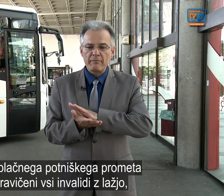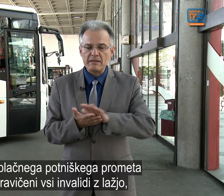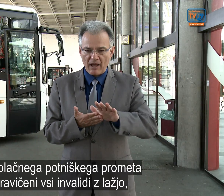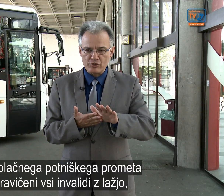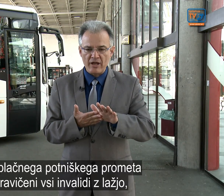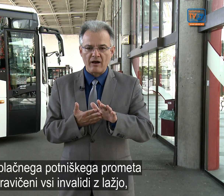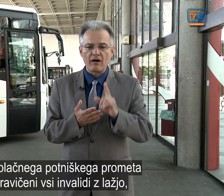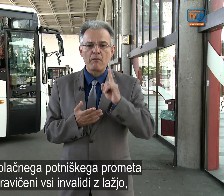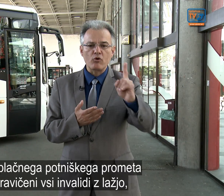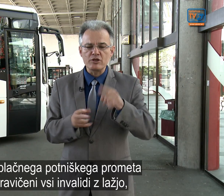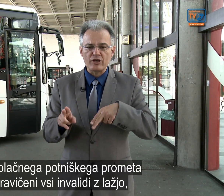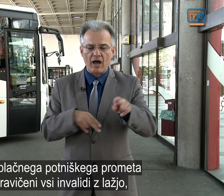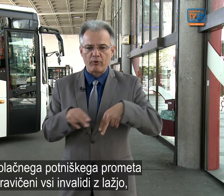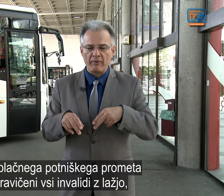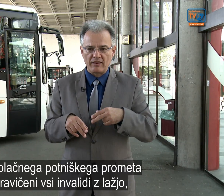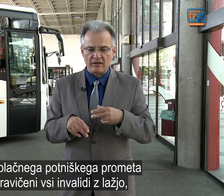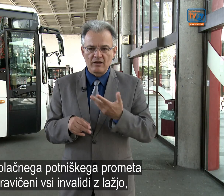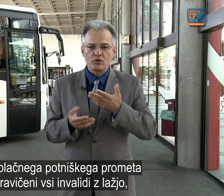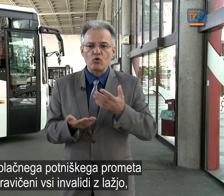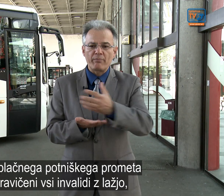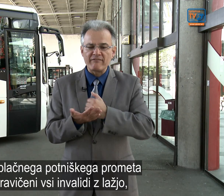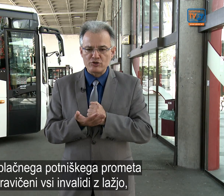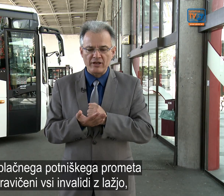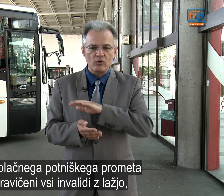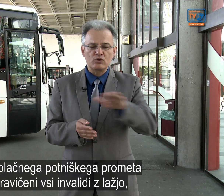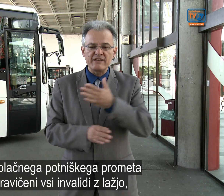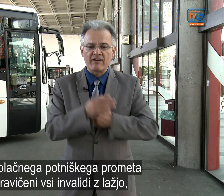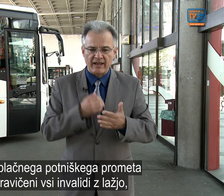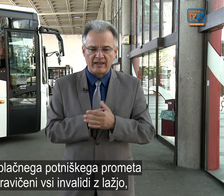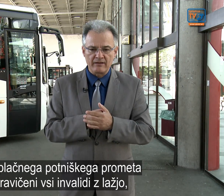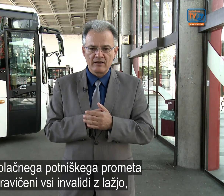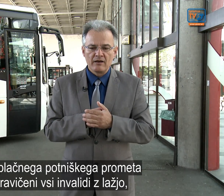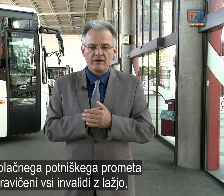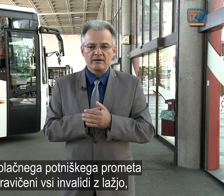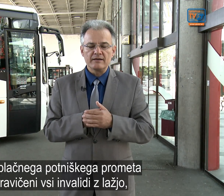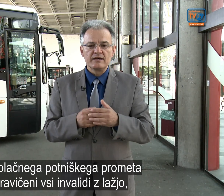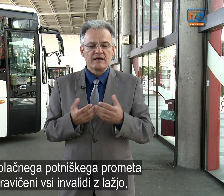Do brezplačnega potniškega prometa so upravičeni vsi invalidi,